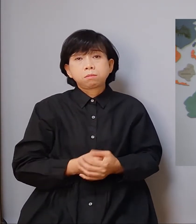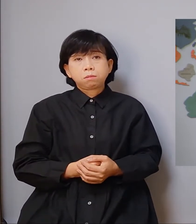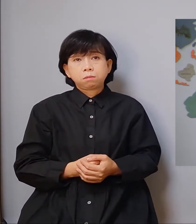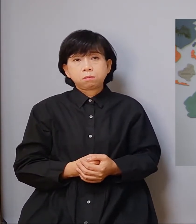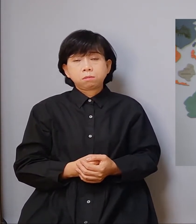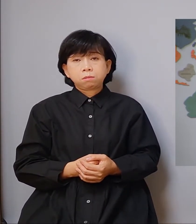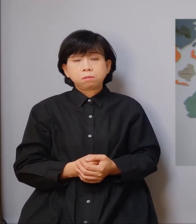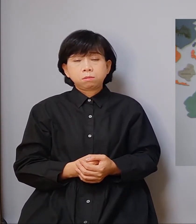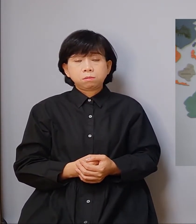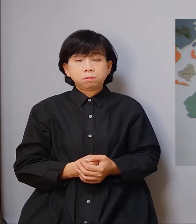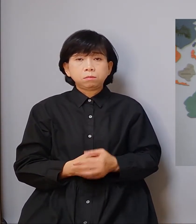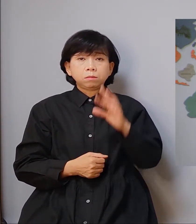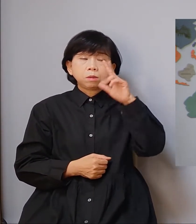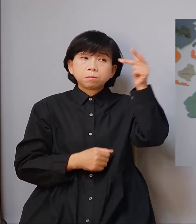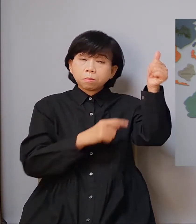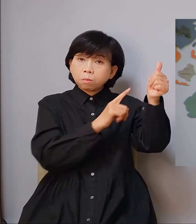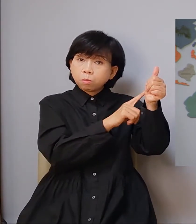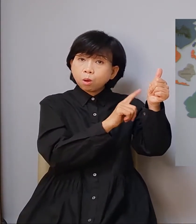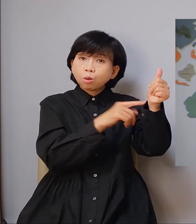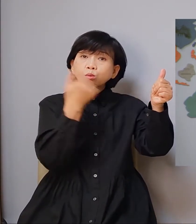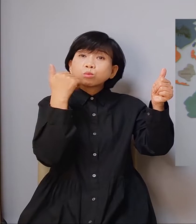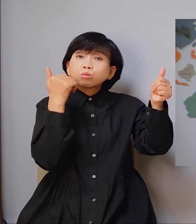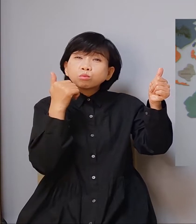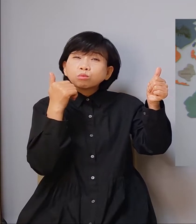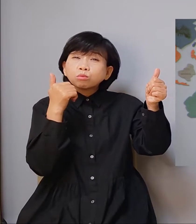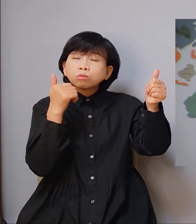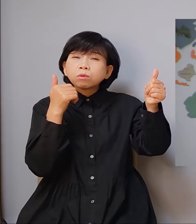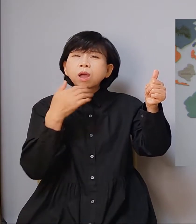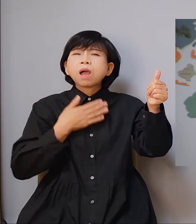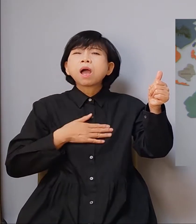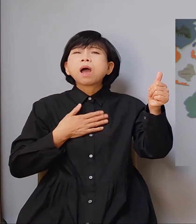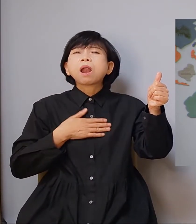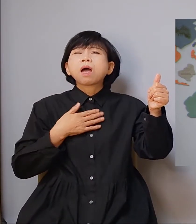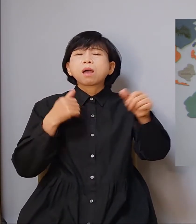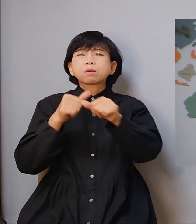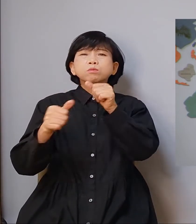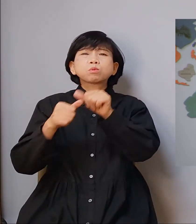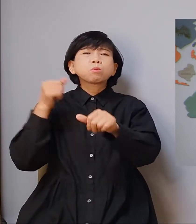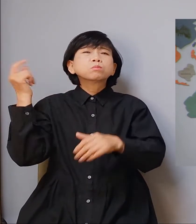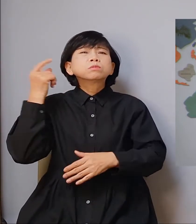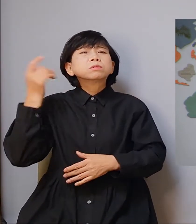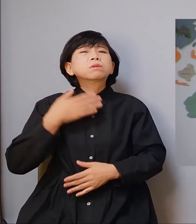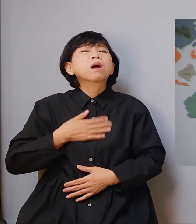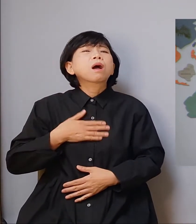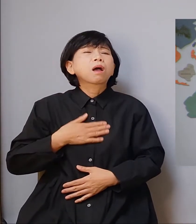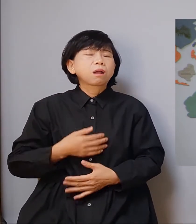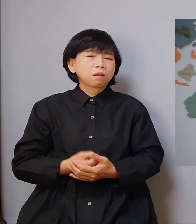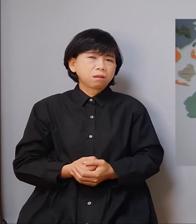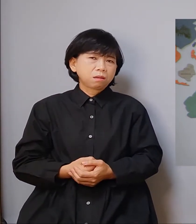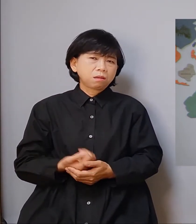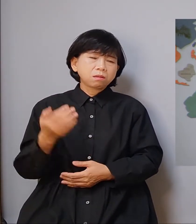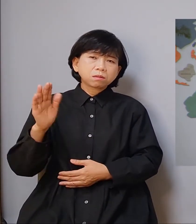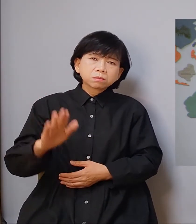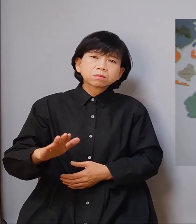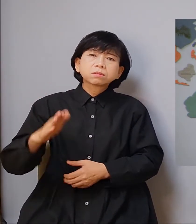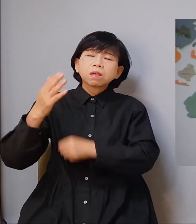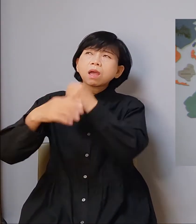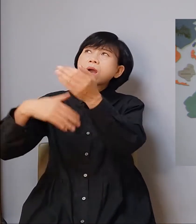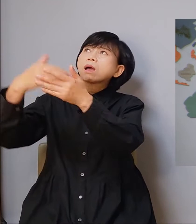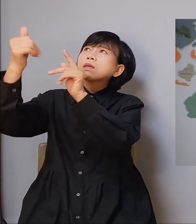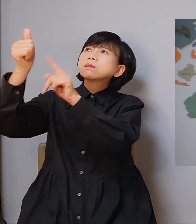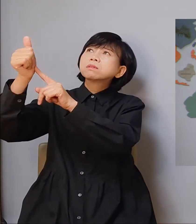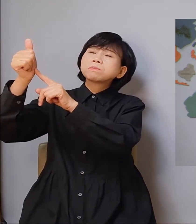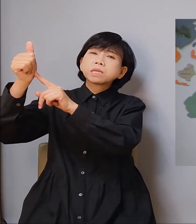사울이 어떤 사람인지. 가고 싶지 않은 거죠. 그러나 하나님은 여전히 가라 하시는